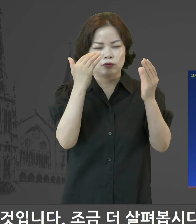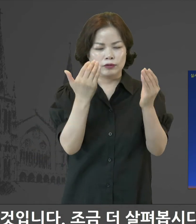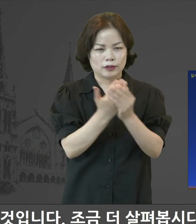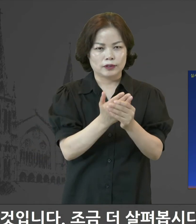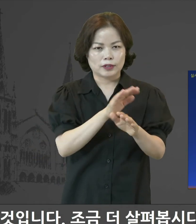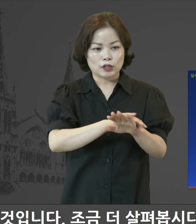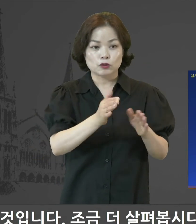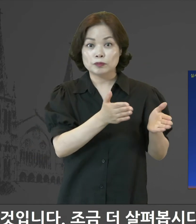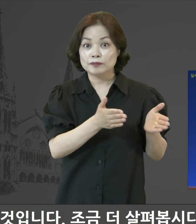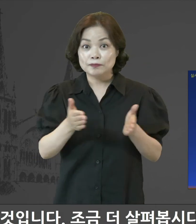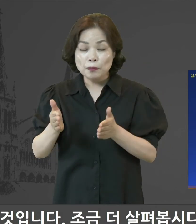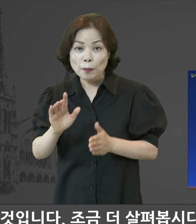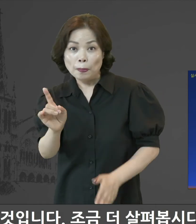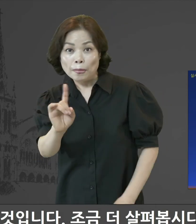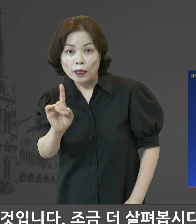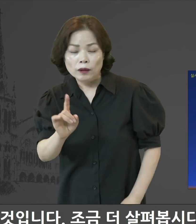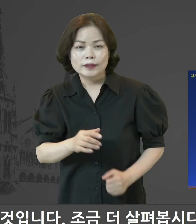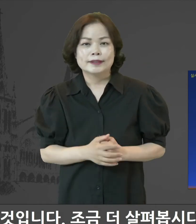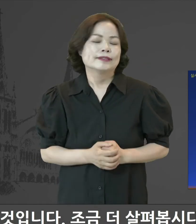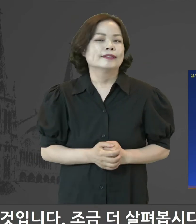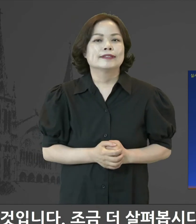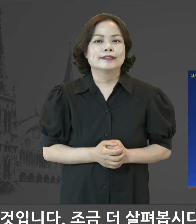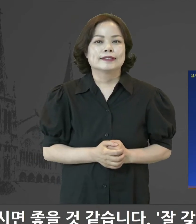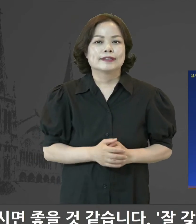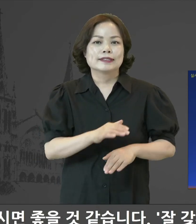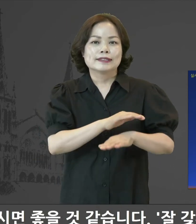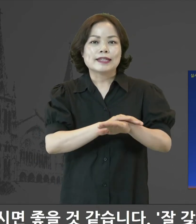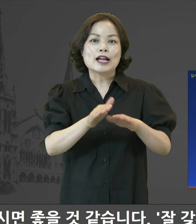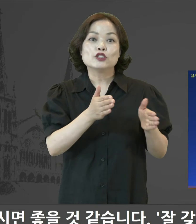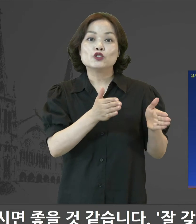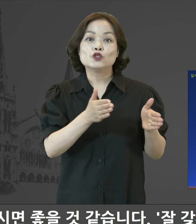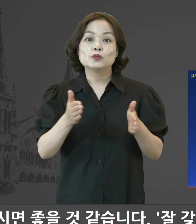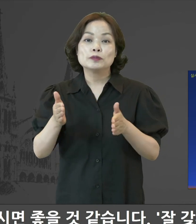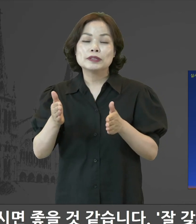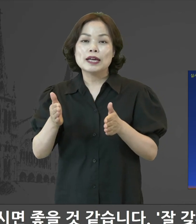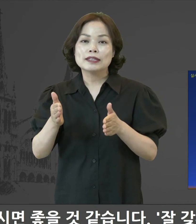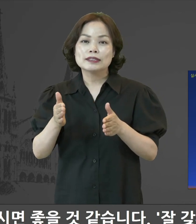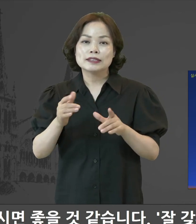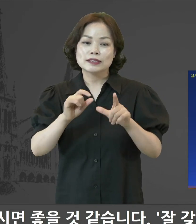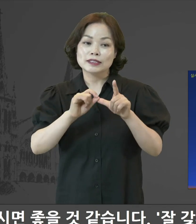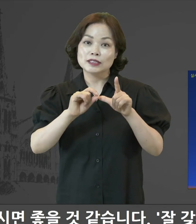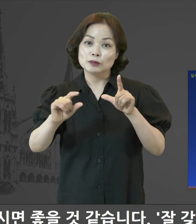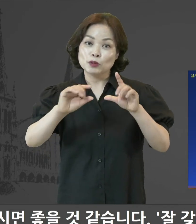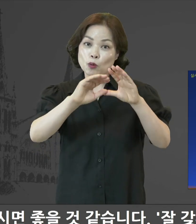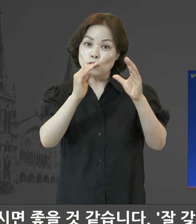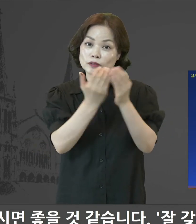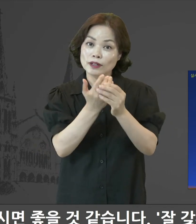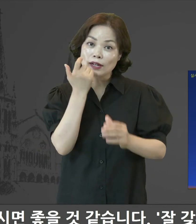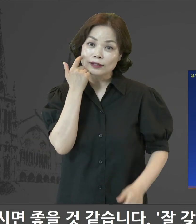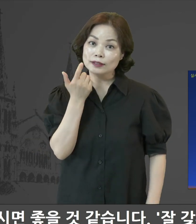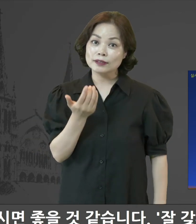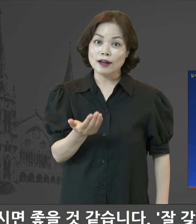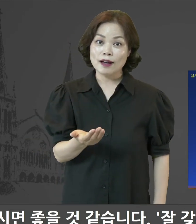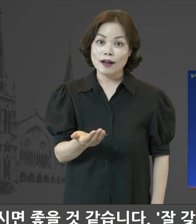것이죠. 어떻게 하면 우리는 잘 준비된다는 측면에서 온전해질 수 있을까요?